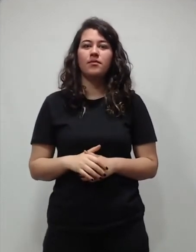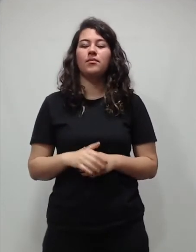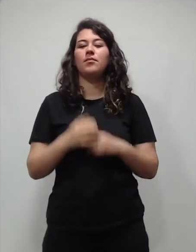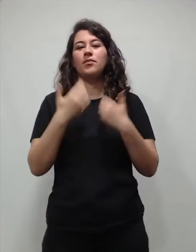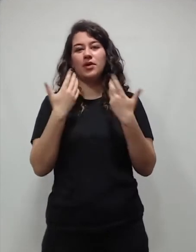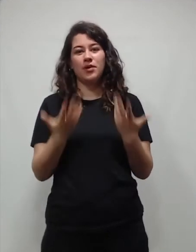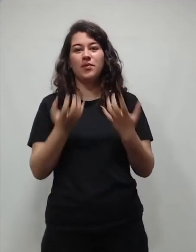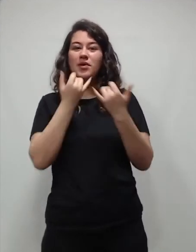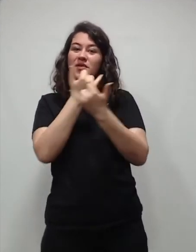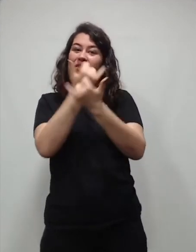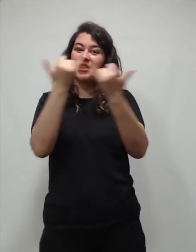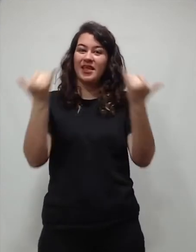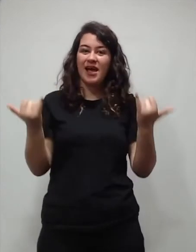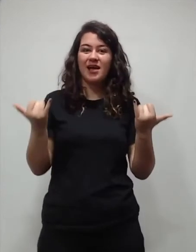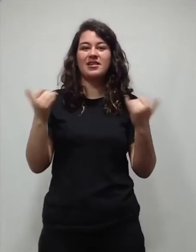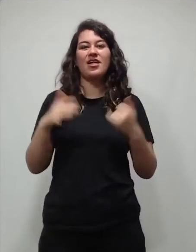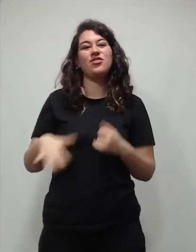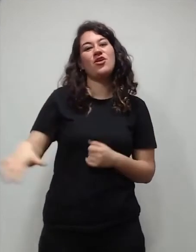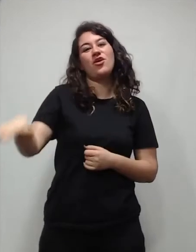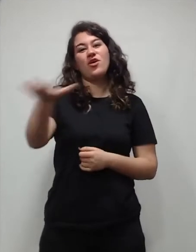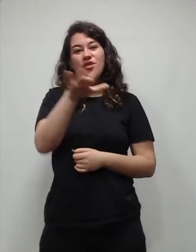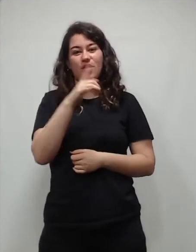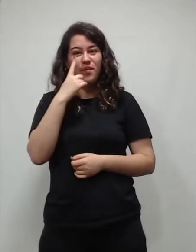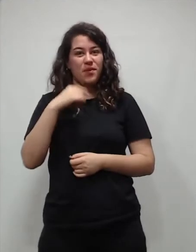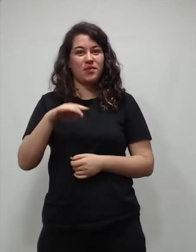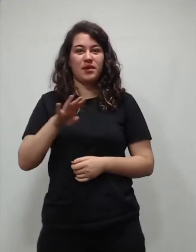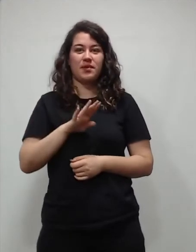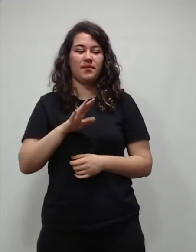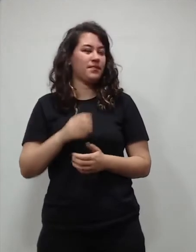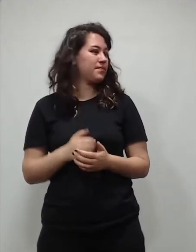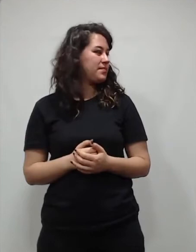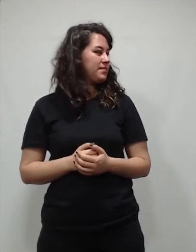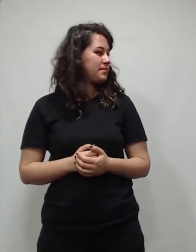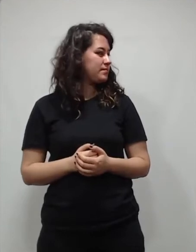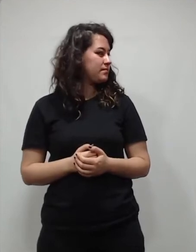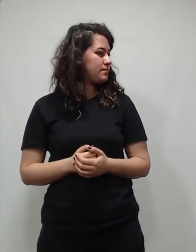Bueno, buenos días a todos y a todas.